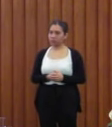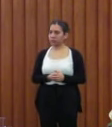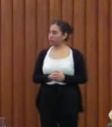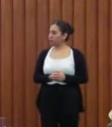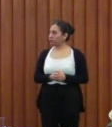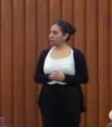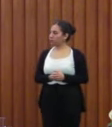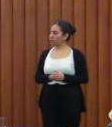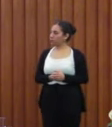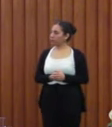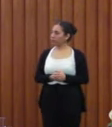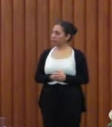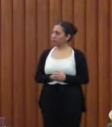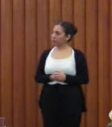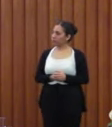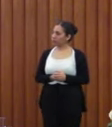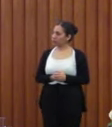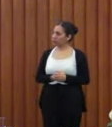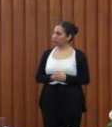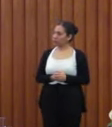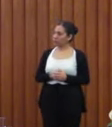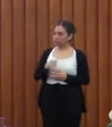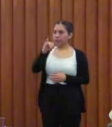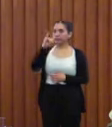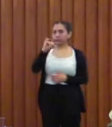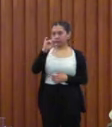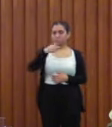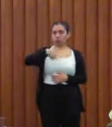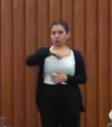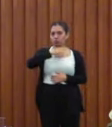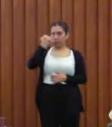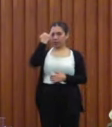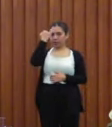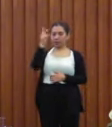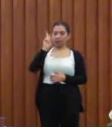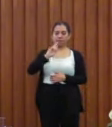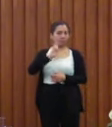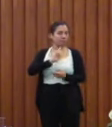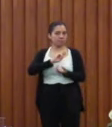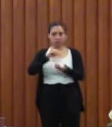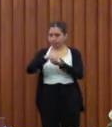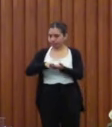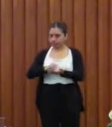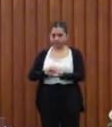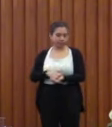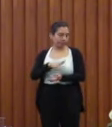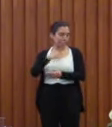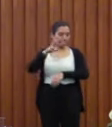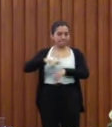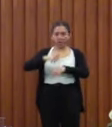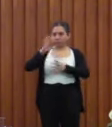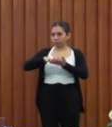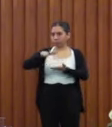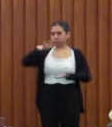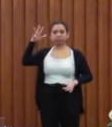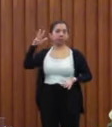si lo vamos a incluir en la plataforma. Pero sí, la idea es registrar el mayor número de casos que podamos, y